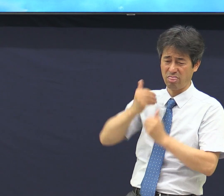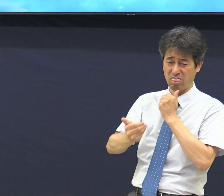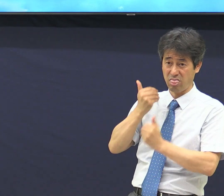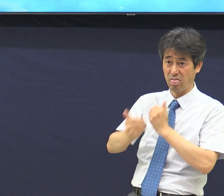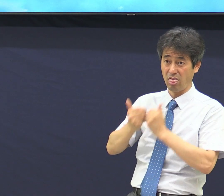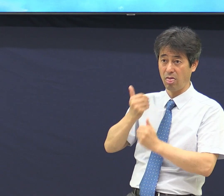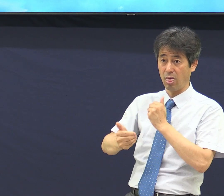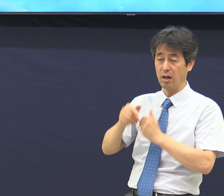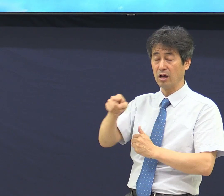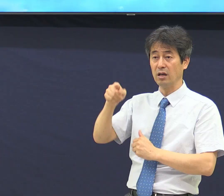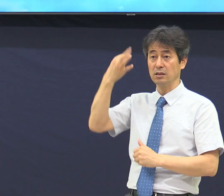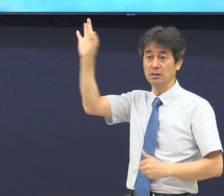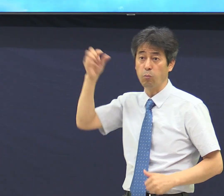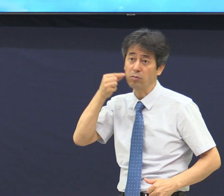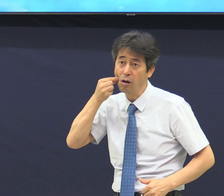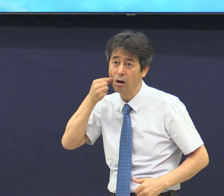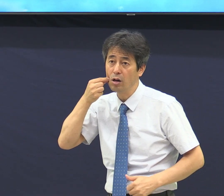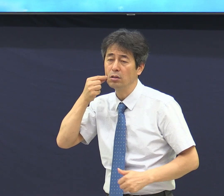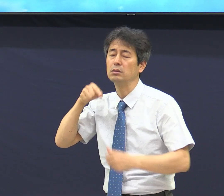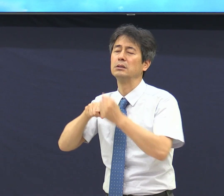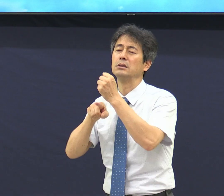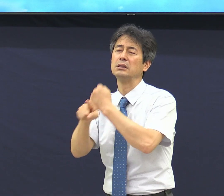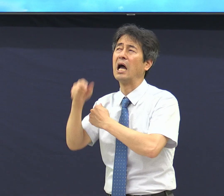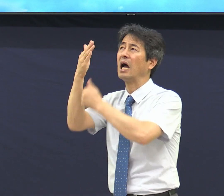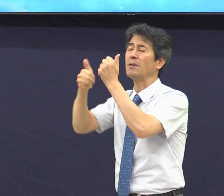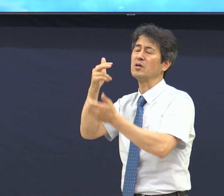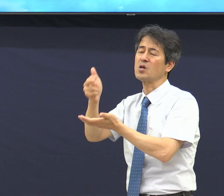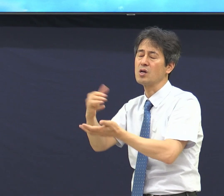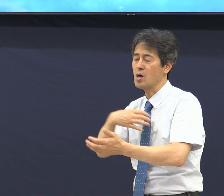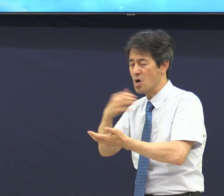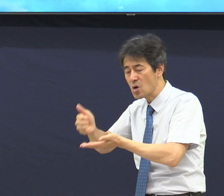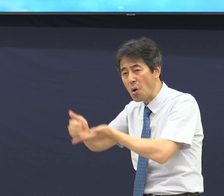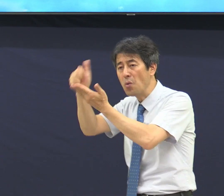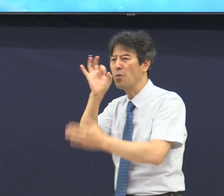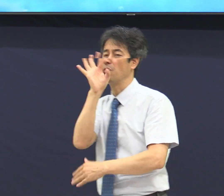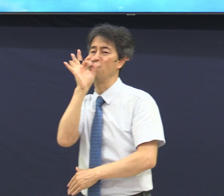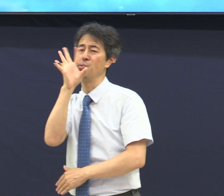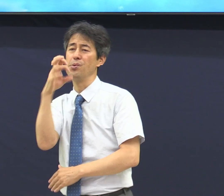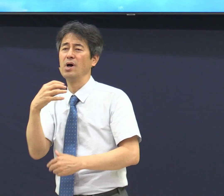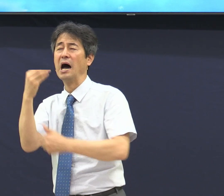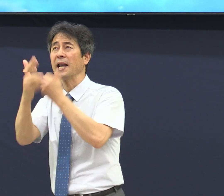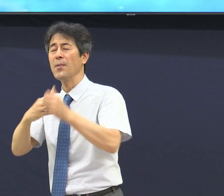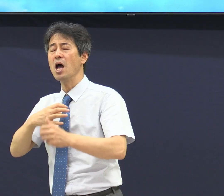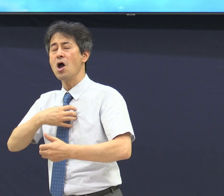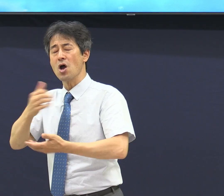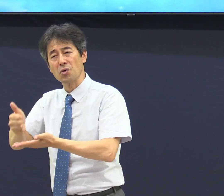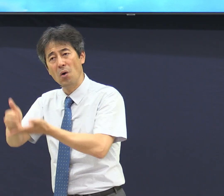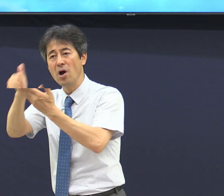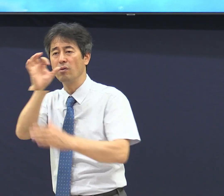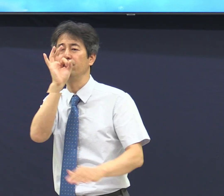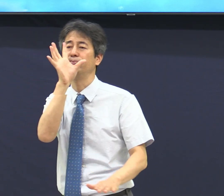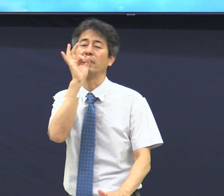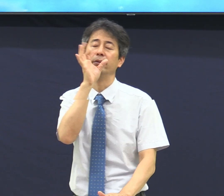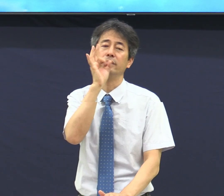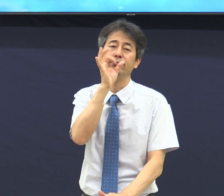인정하지 않고 교회만 다닌다고 한다면, 하나님을 인정하지 않는다고 한다면 하나님을 경외할 수 없고요.